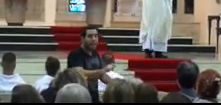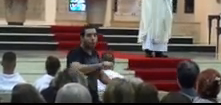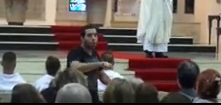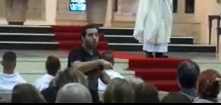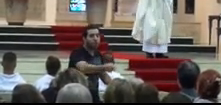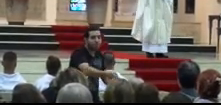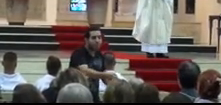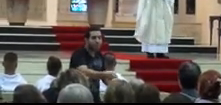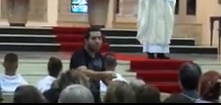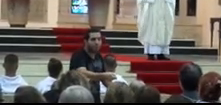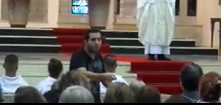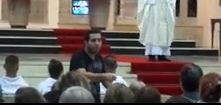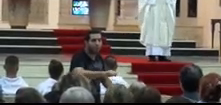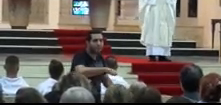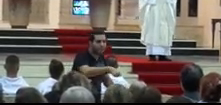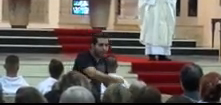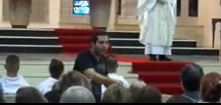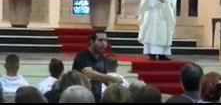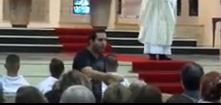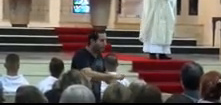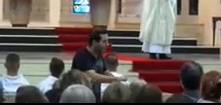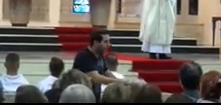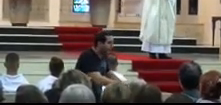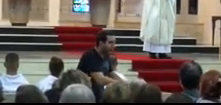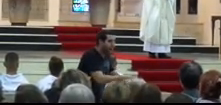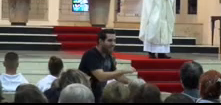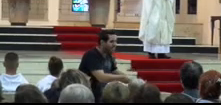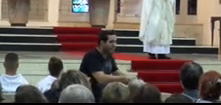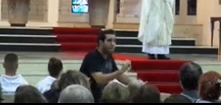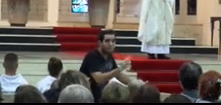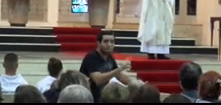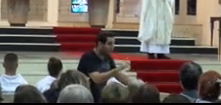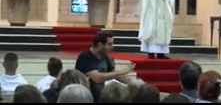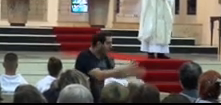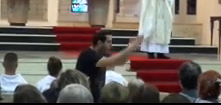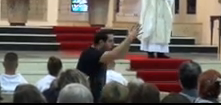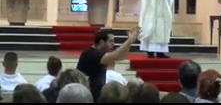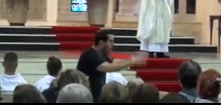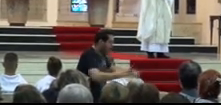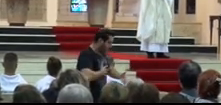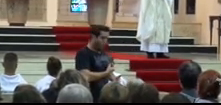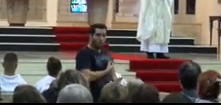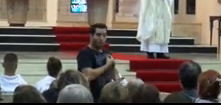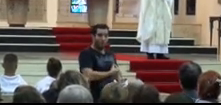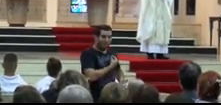apelo à transformação de vida. Não terás parte comigo.